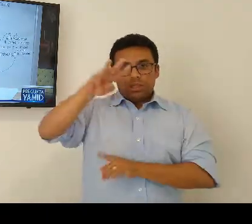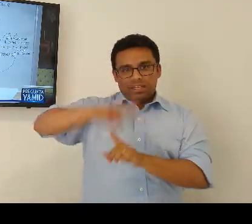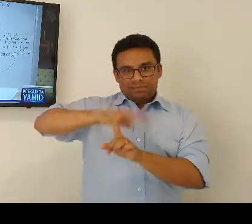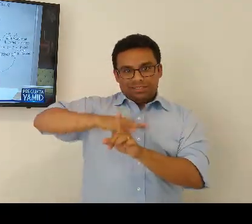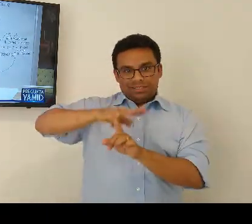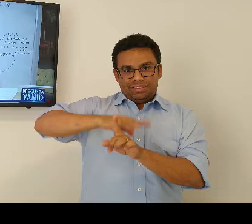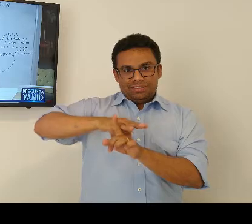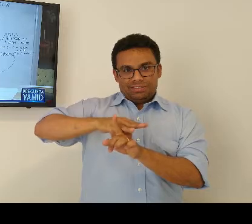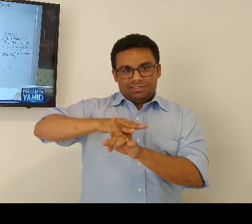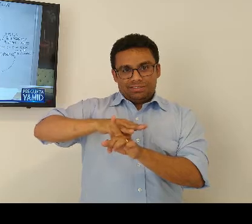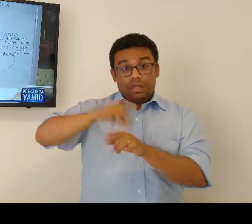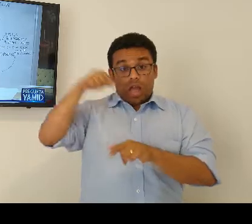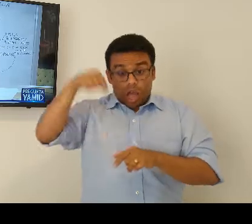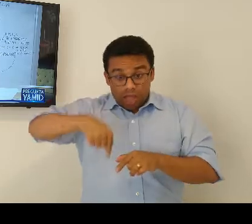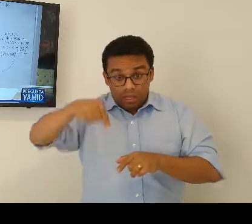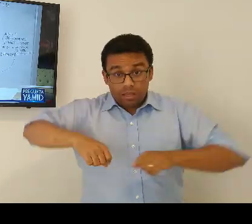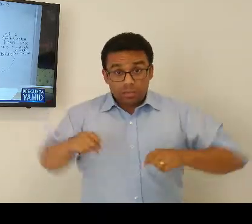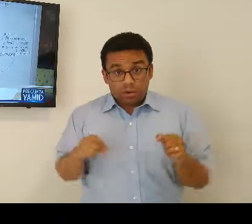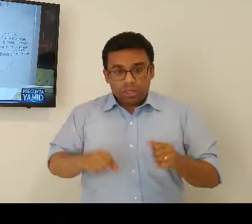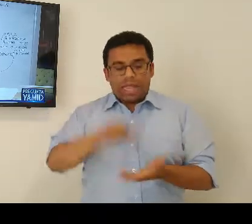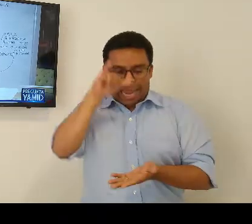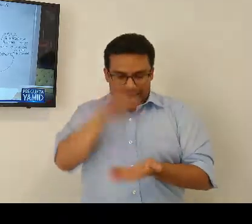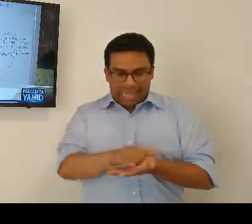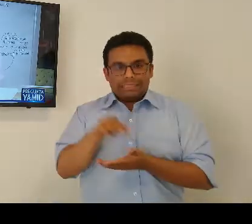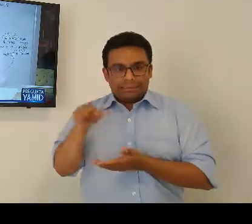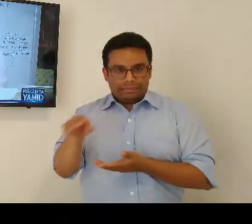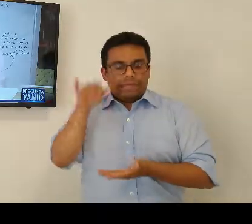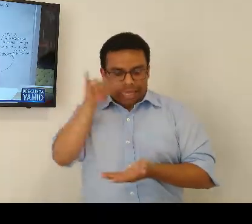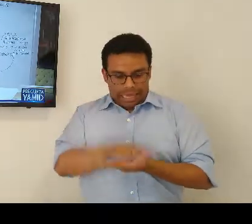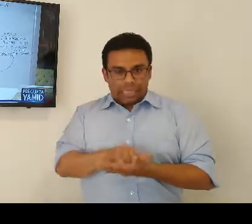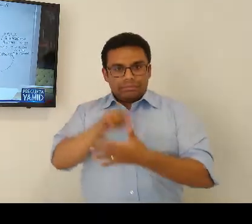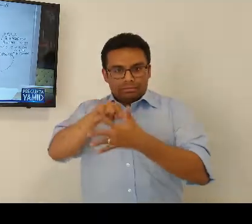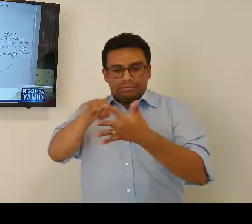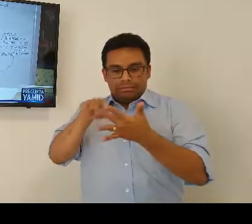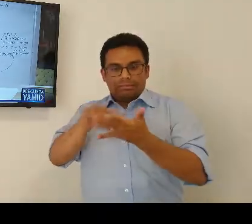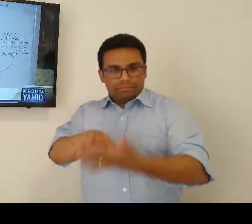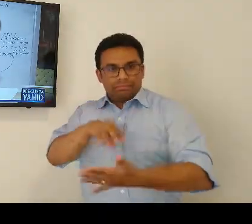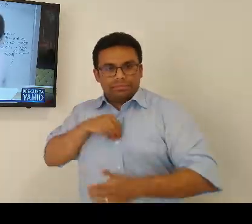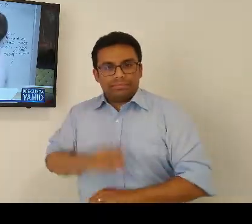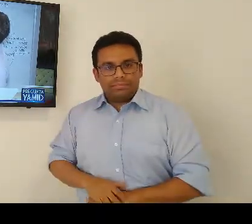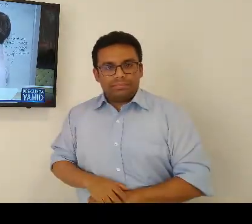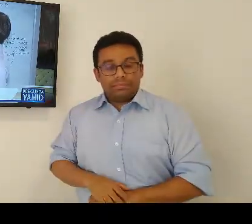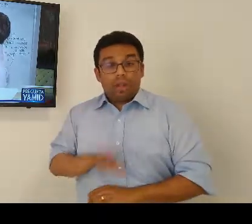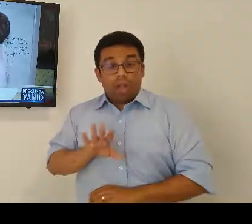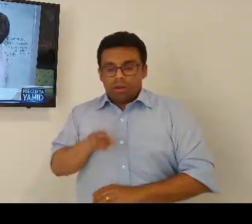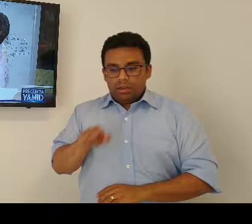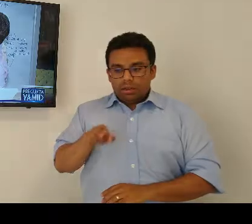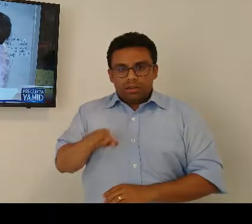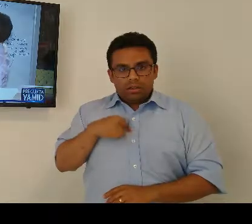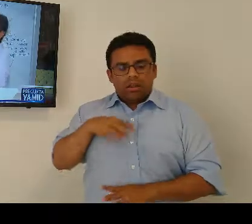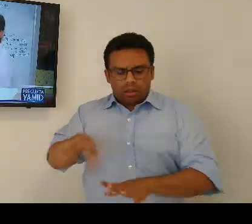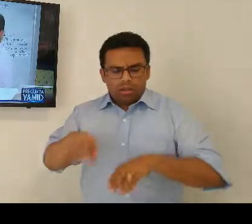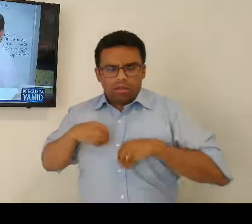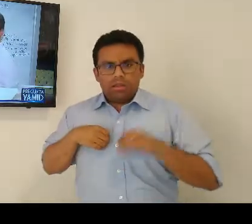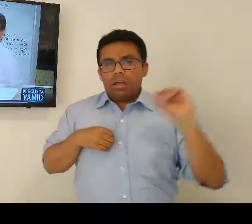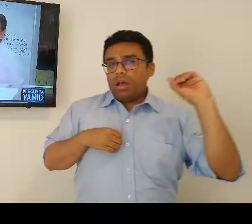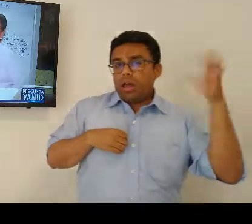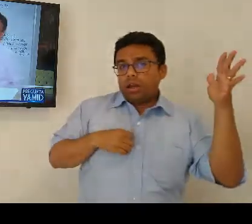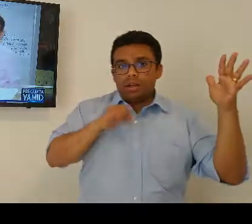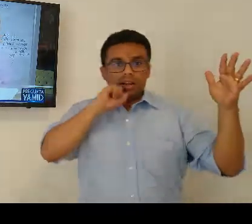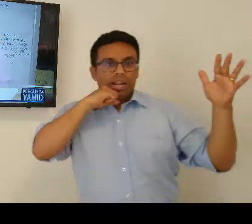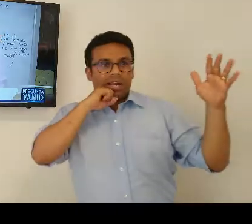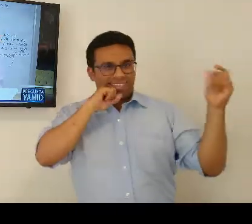que acá en Bogotá nos estamos preparando para ese escenario. Ahora, ¿cuándo tenemos que pasar a ese escenario? O sea, ¿cuándo pasamos de alerta amarilla a